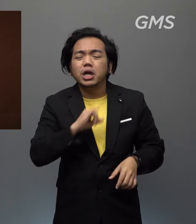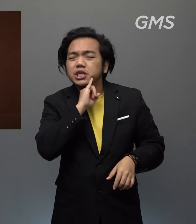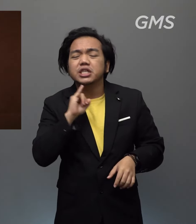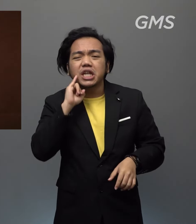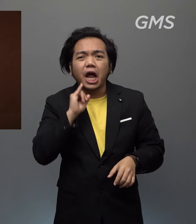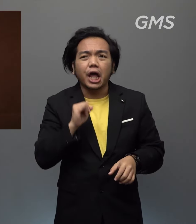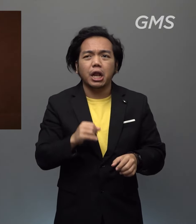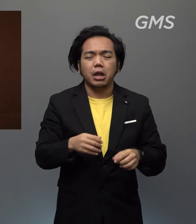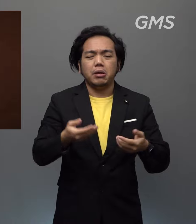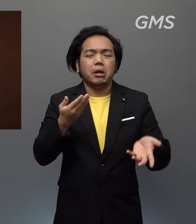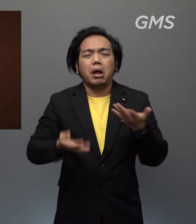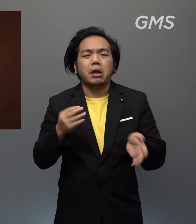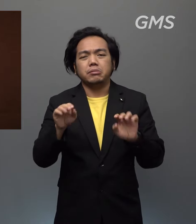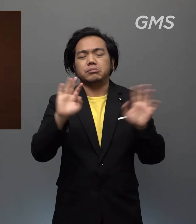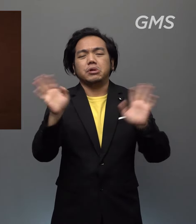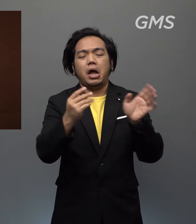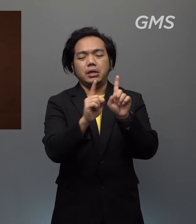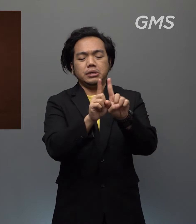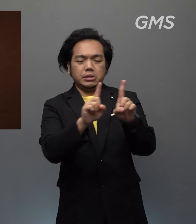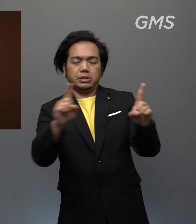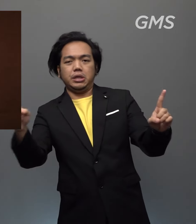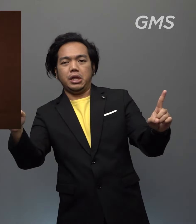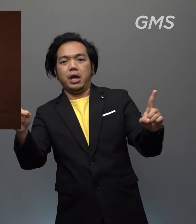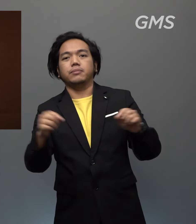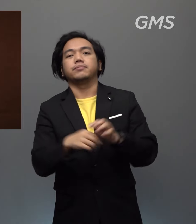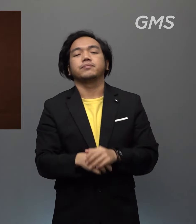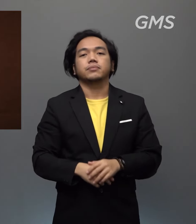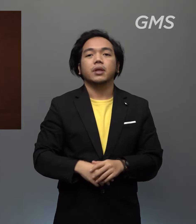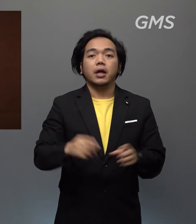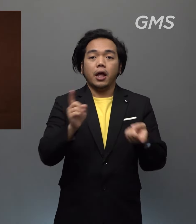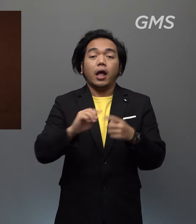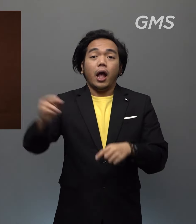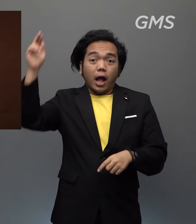Tuhan beritahu kepada bangsa Israel. Aku adalah Allah yang setia.